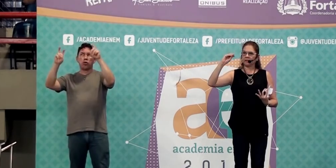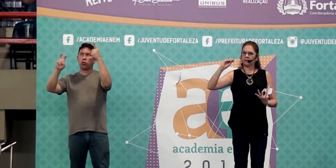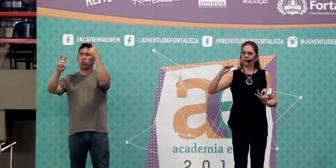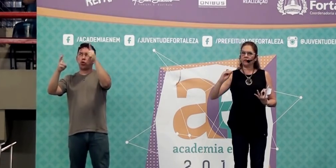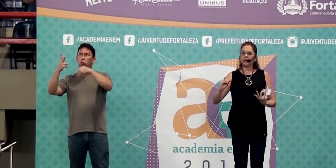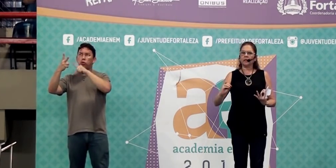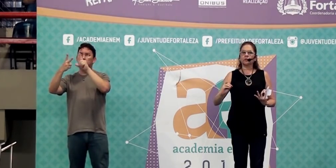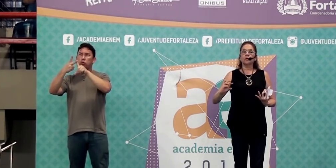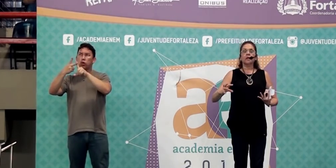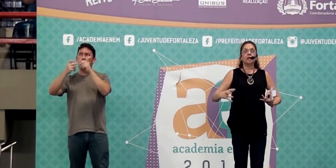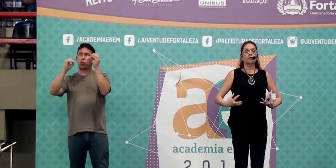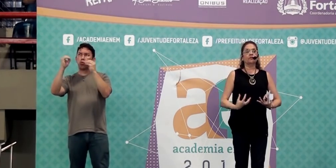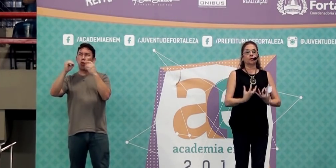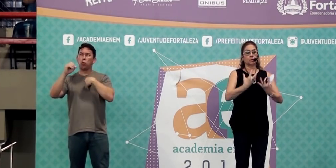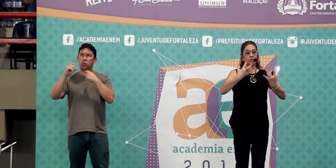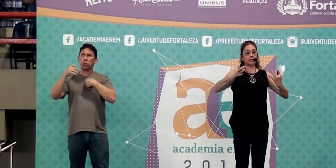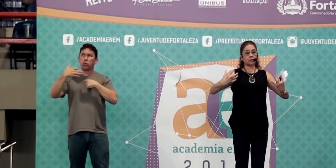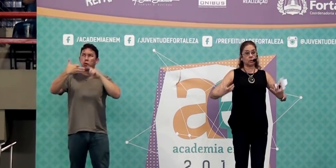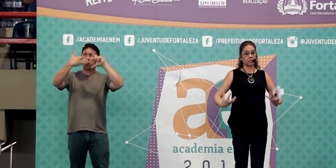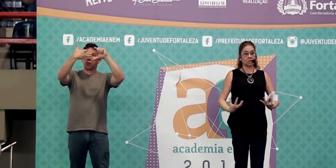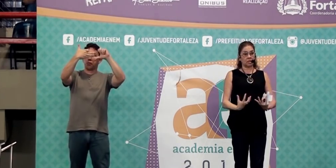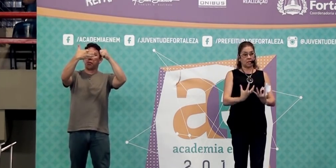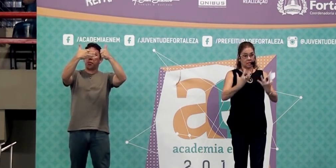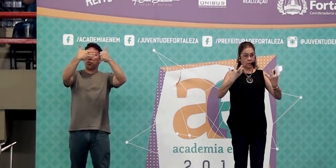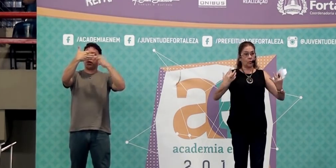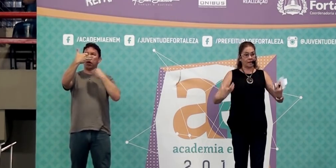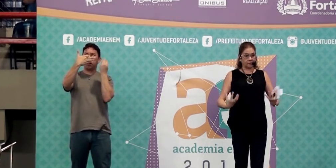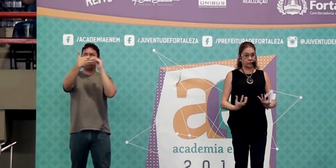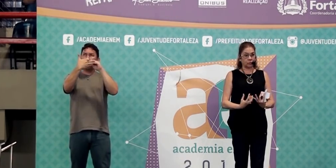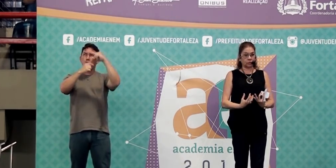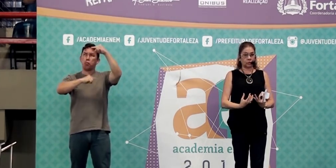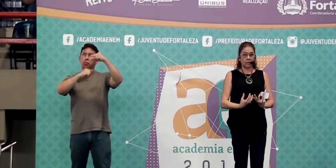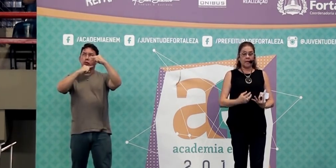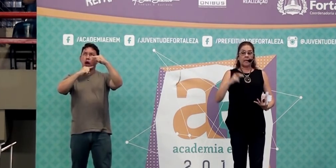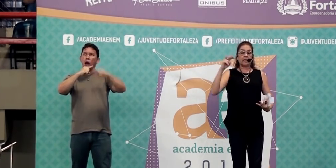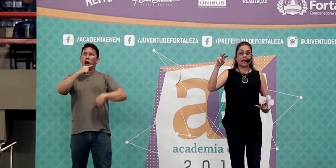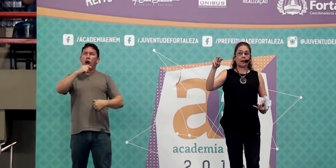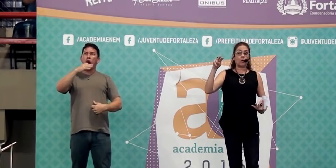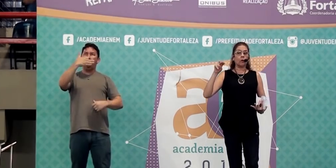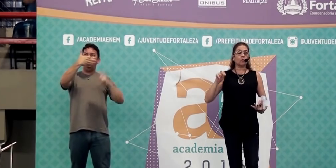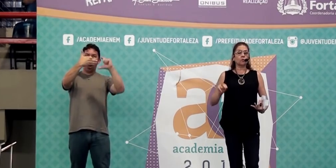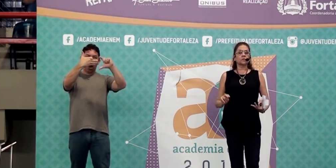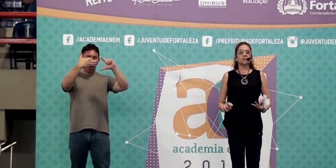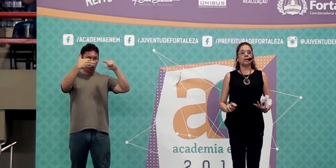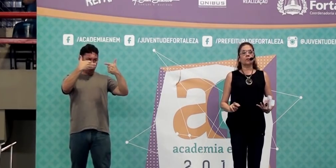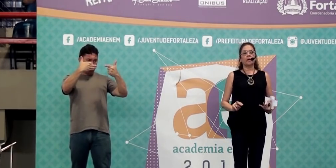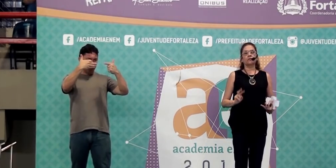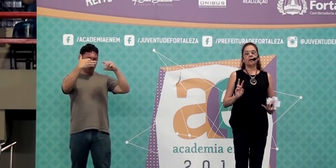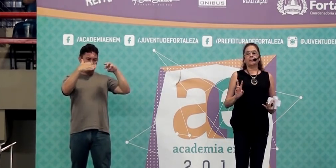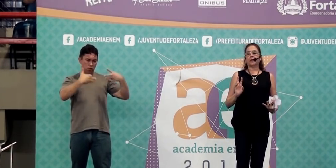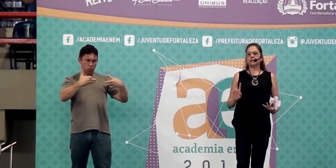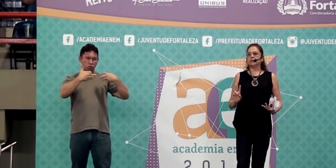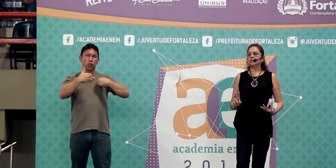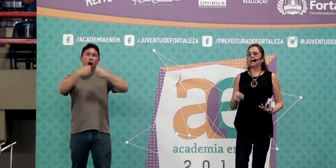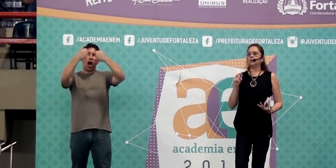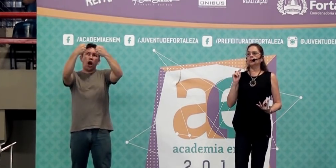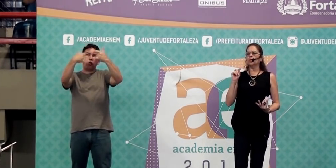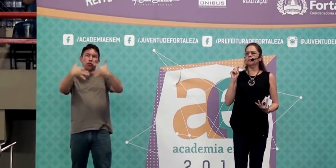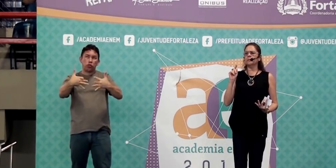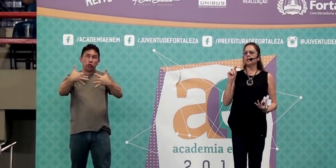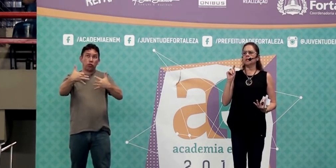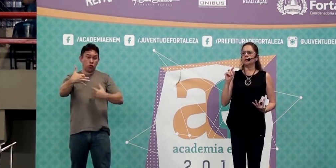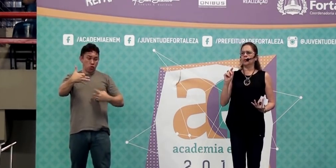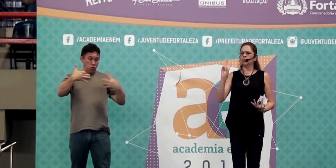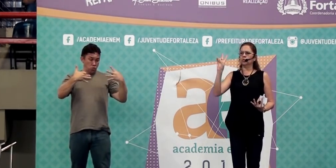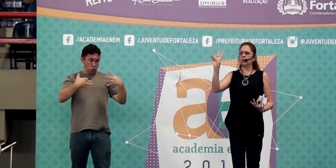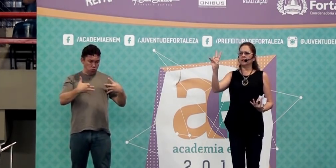parágrafos do desenvolvimento, eu vou discutir o assunto e na conclusão eu vou apresentar